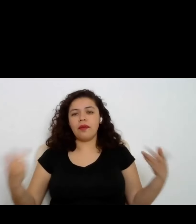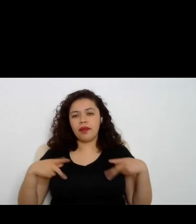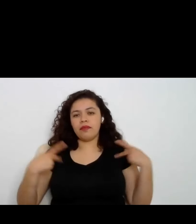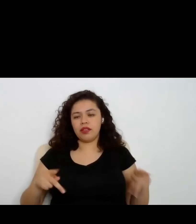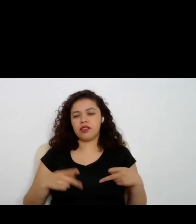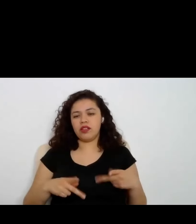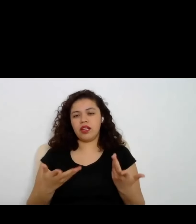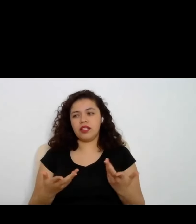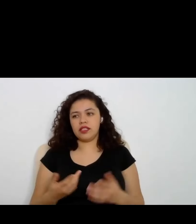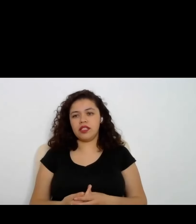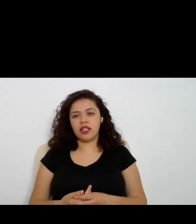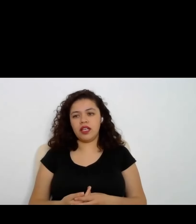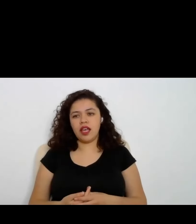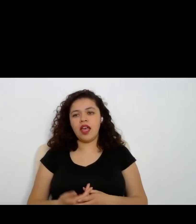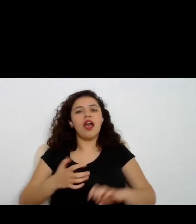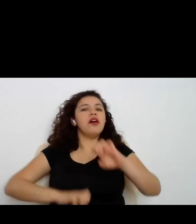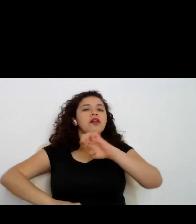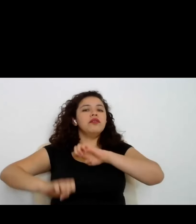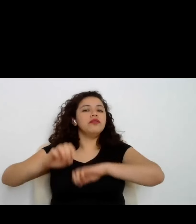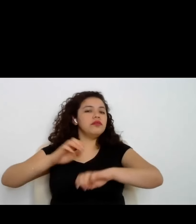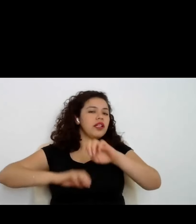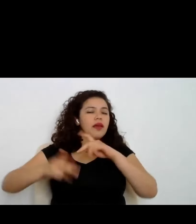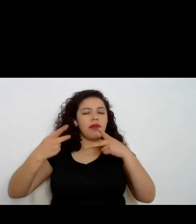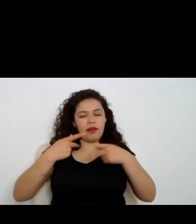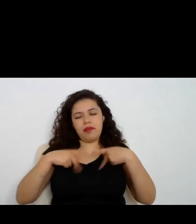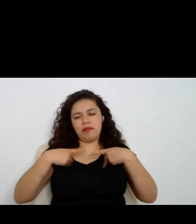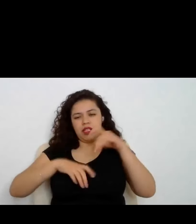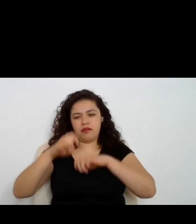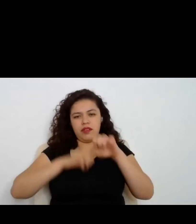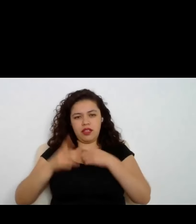les comentaba, esta ley es